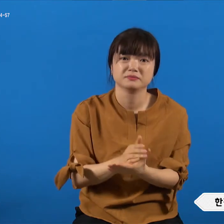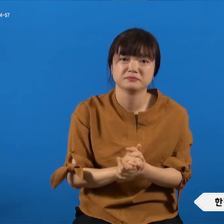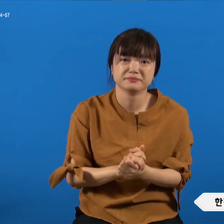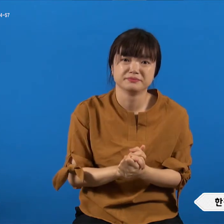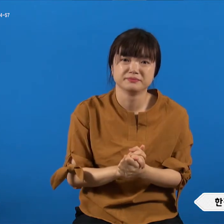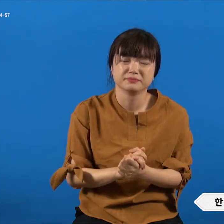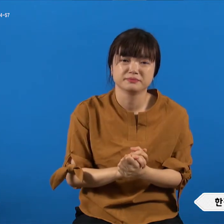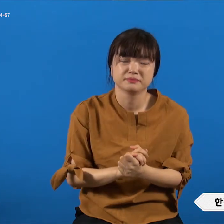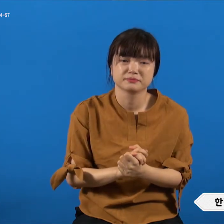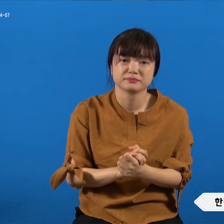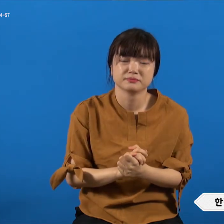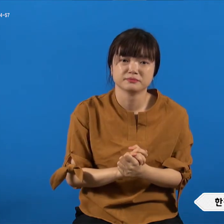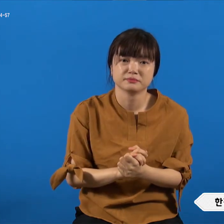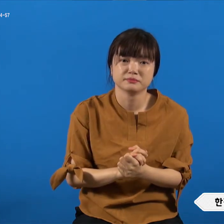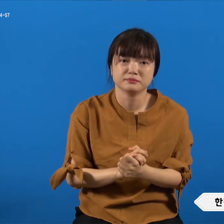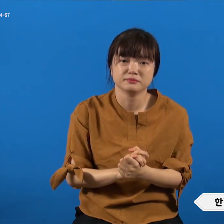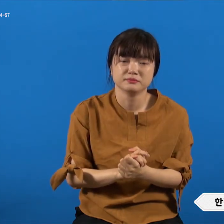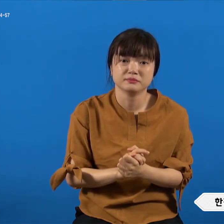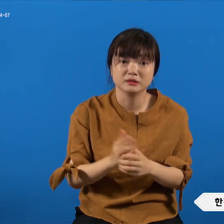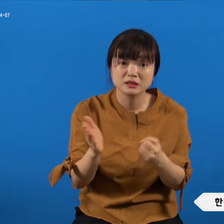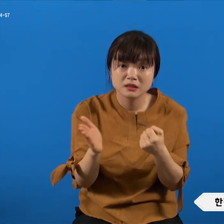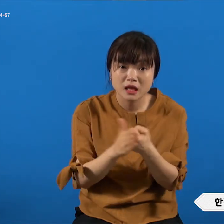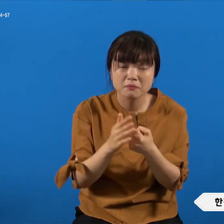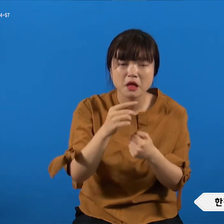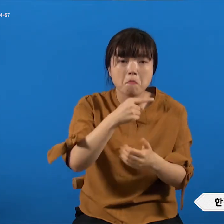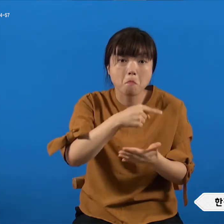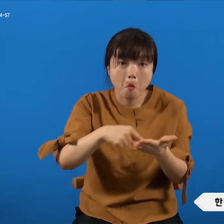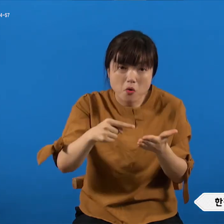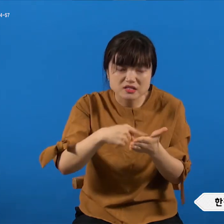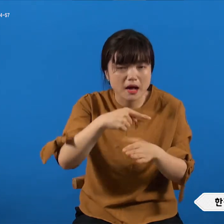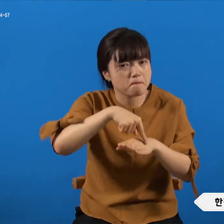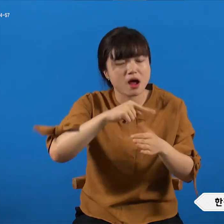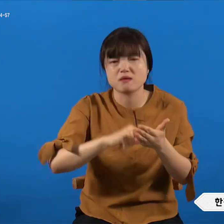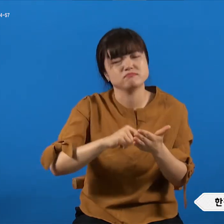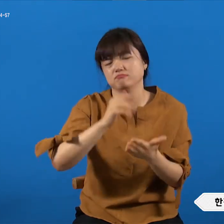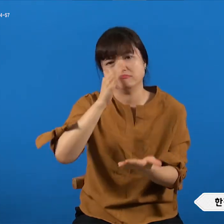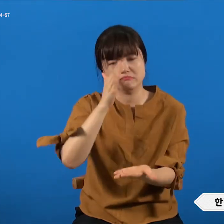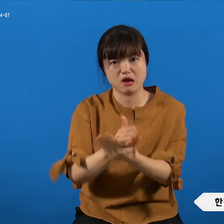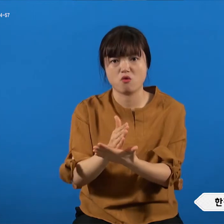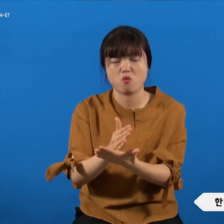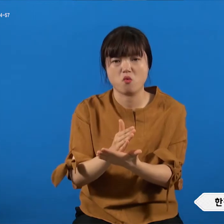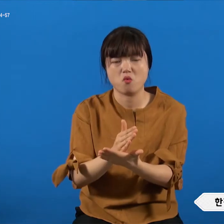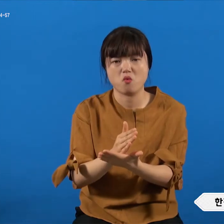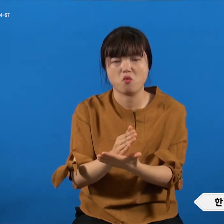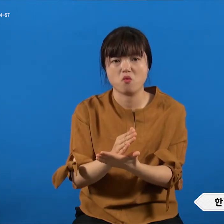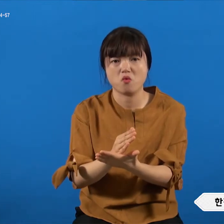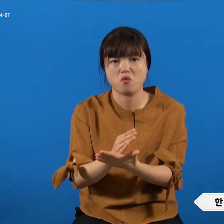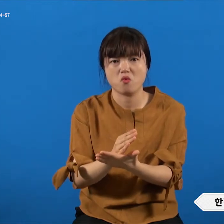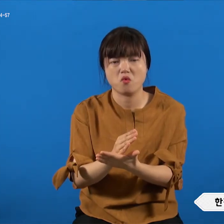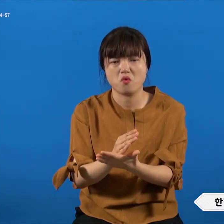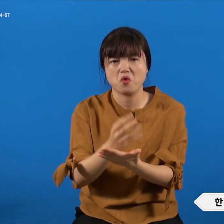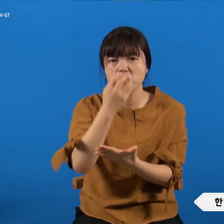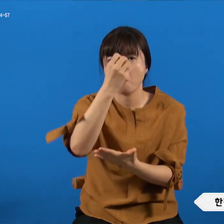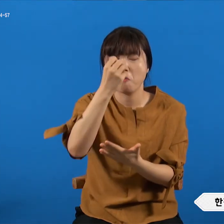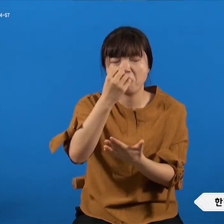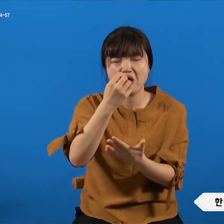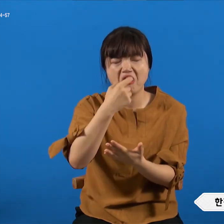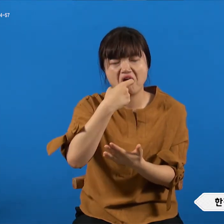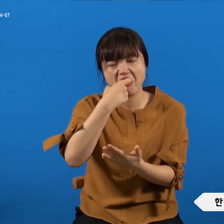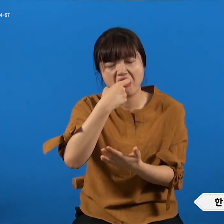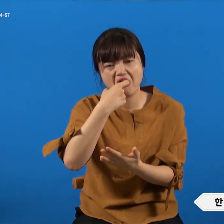그래서 보상심리도 아니고 교만의 덫에 걸려서도 안